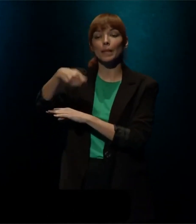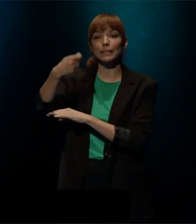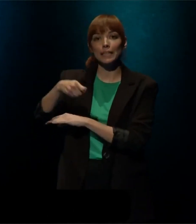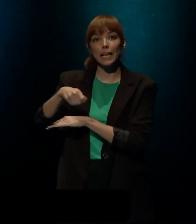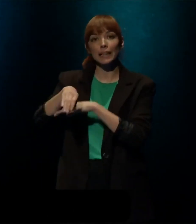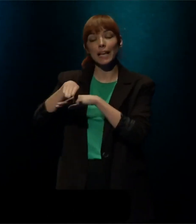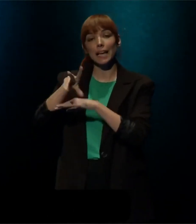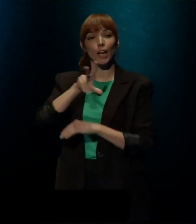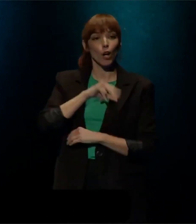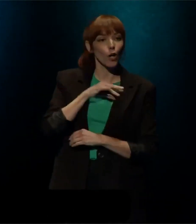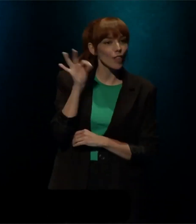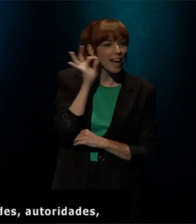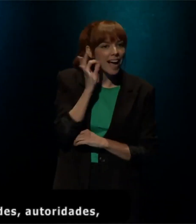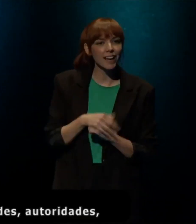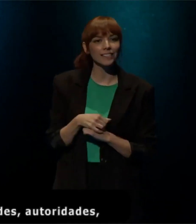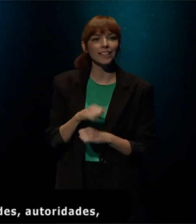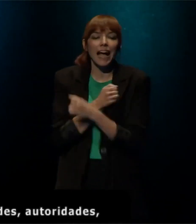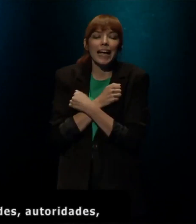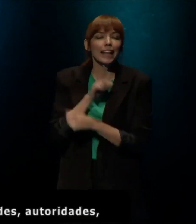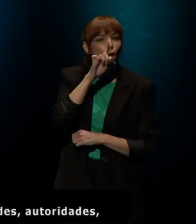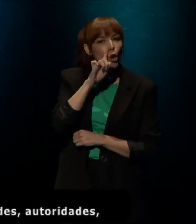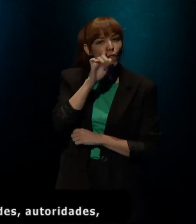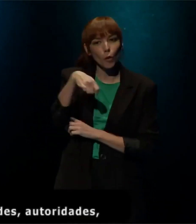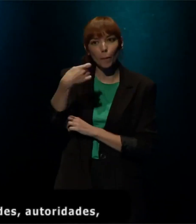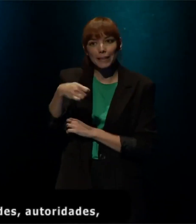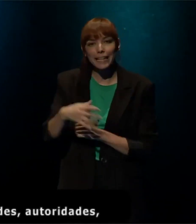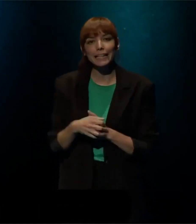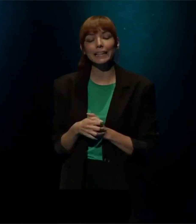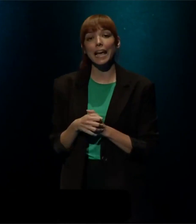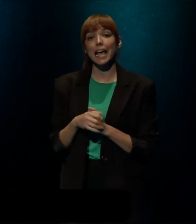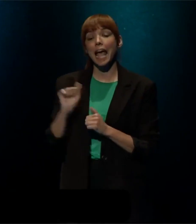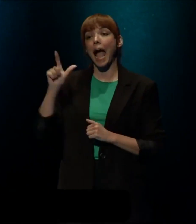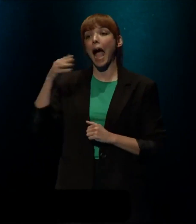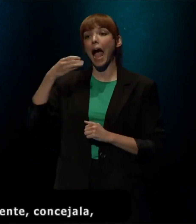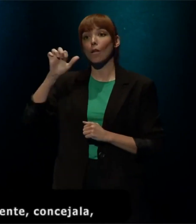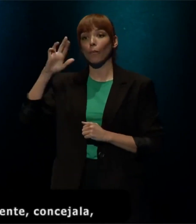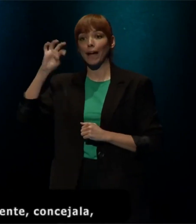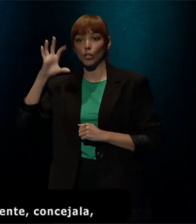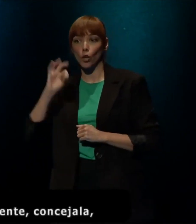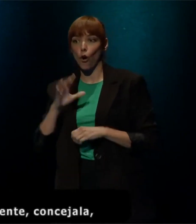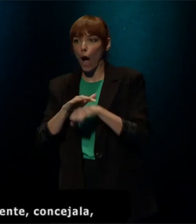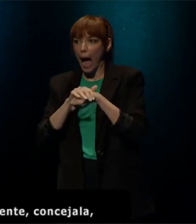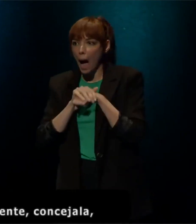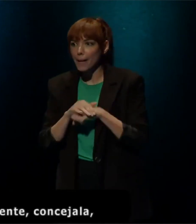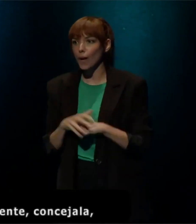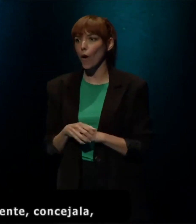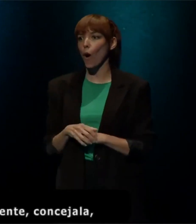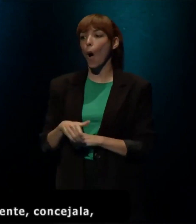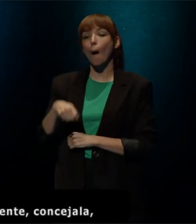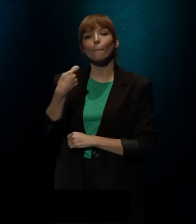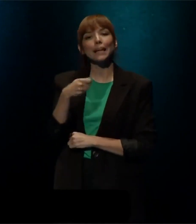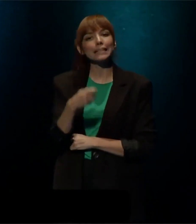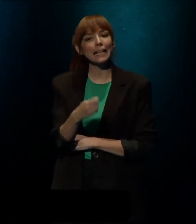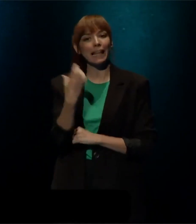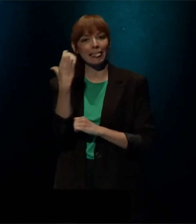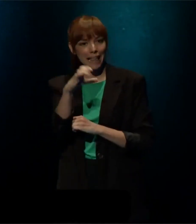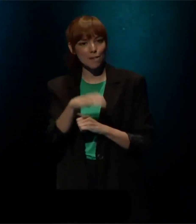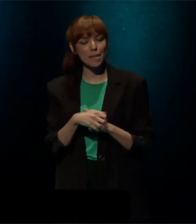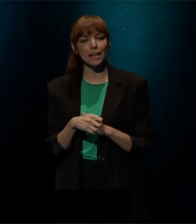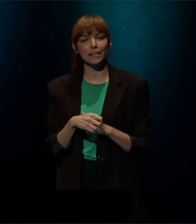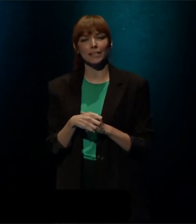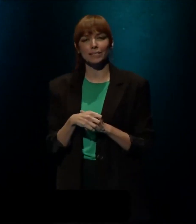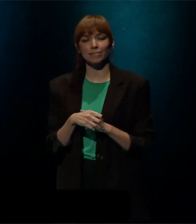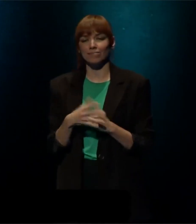vicepresidente, concejala, querido Roberto, presidente, Alberto, amigo, presidente del CERMI, tantas